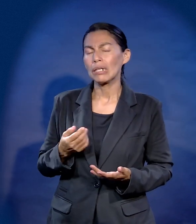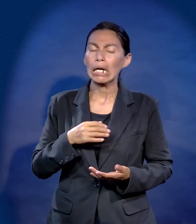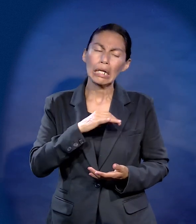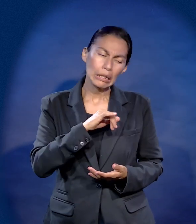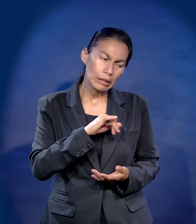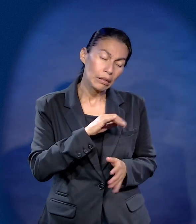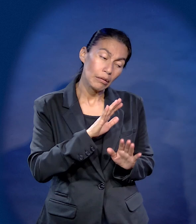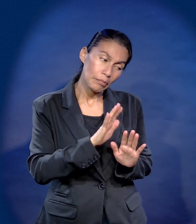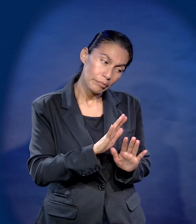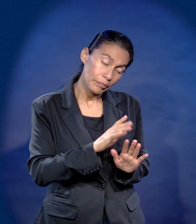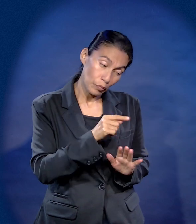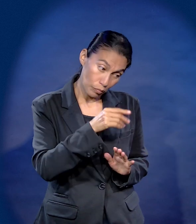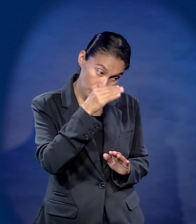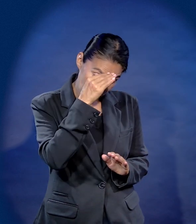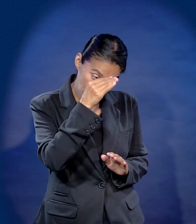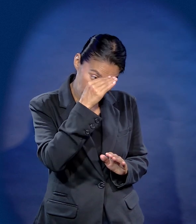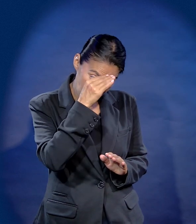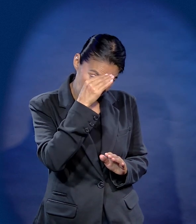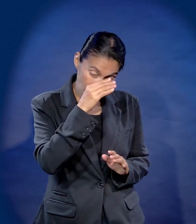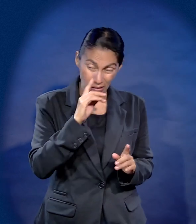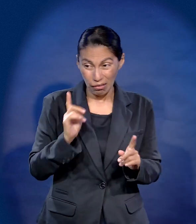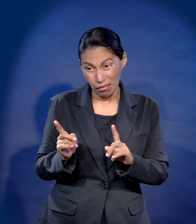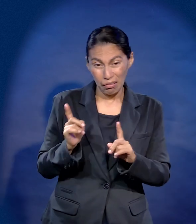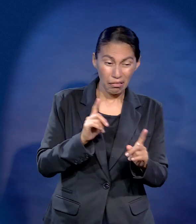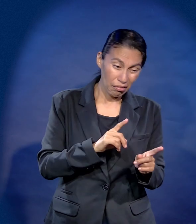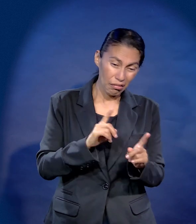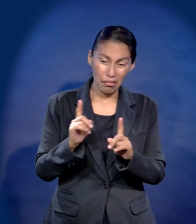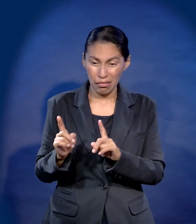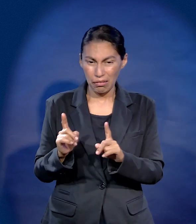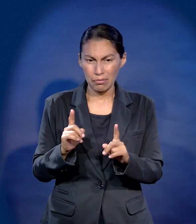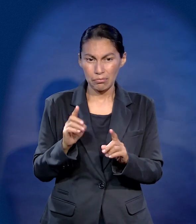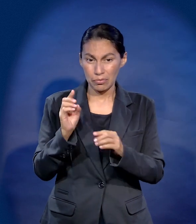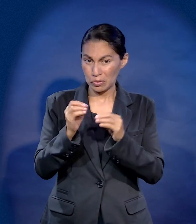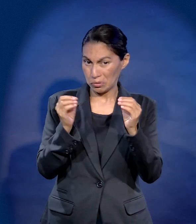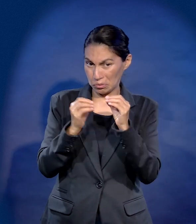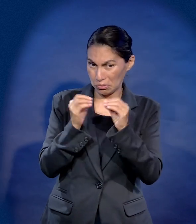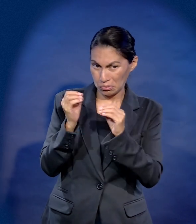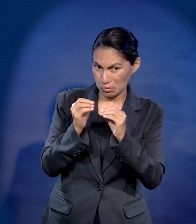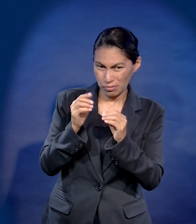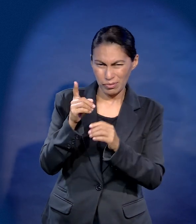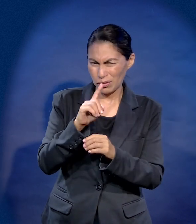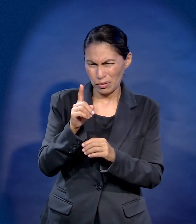mami, pero yo quiero. Sí, mijo, pero es que mira, piénsalo bien. Y así